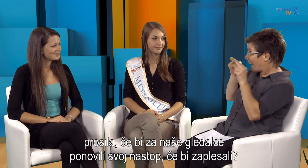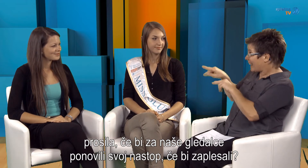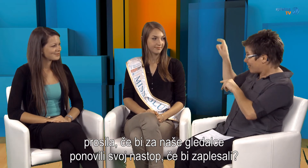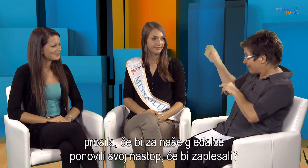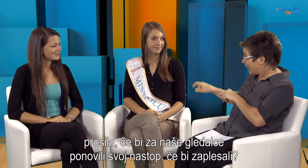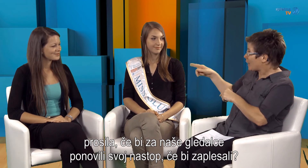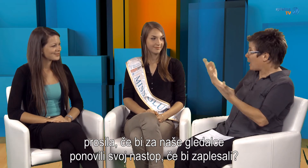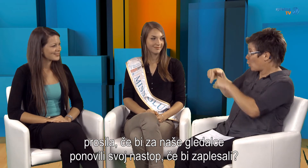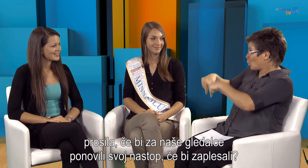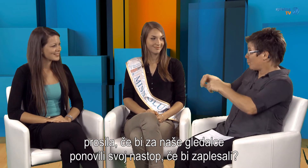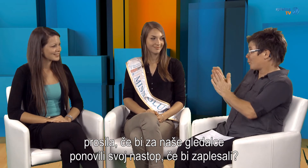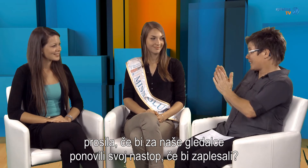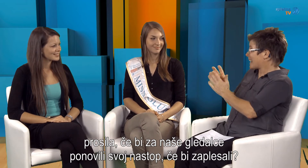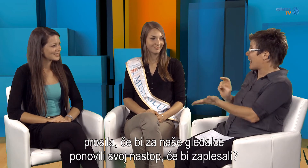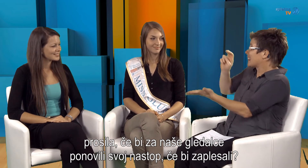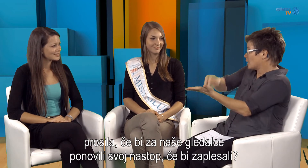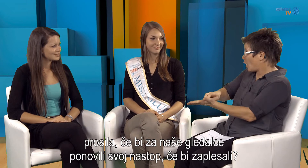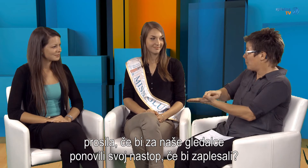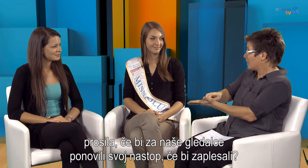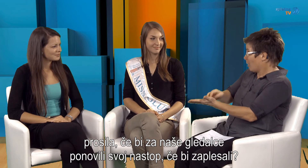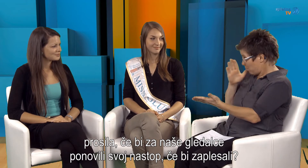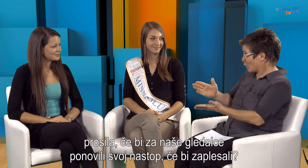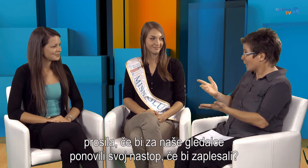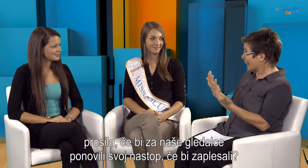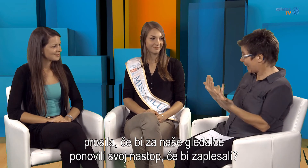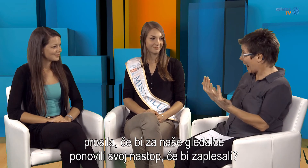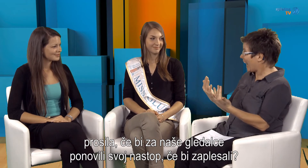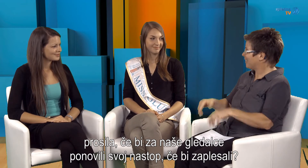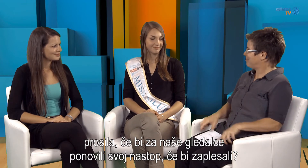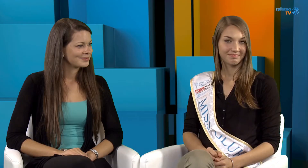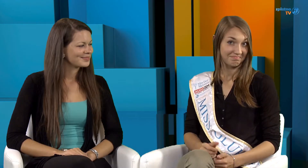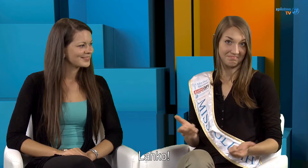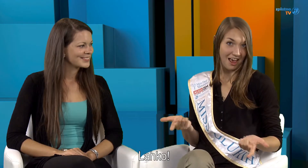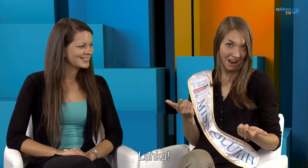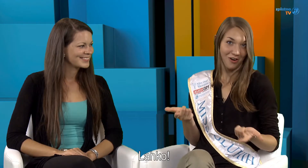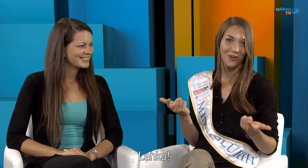Gada. Do pila kan tu prosila da da tap pos igrada. Ja, lahko.